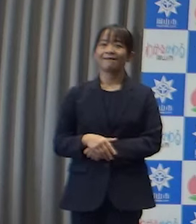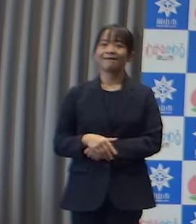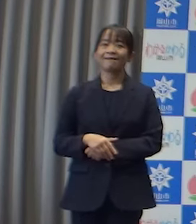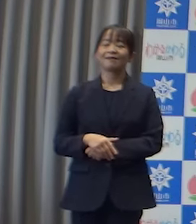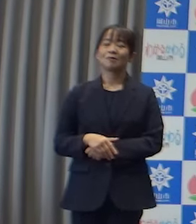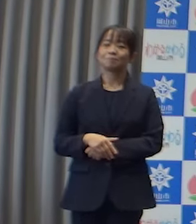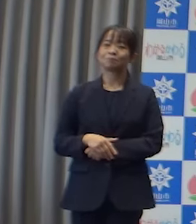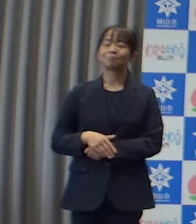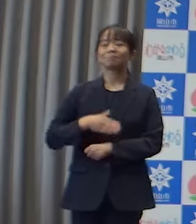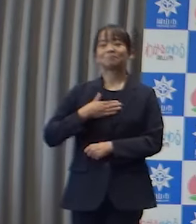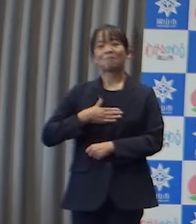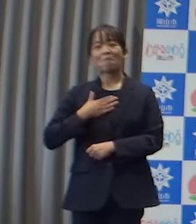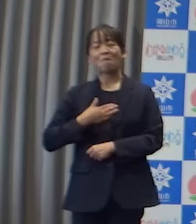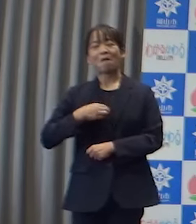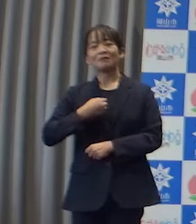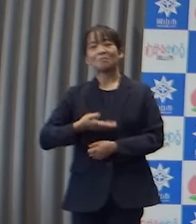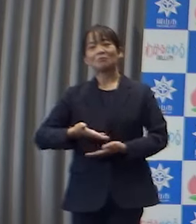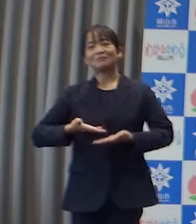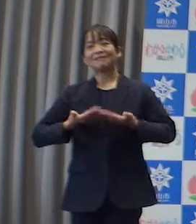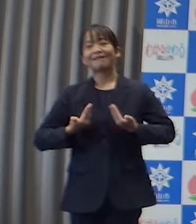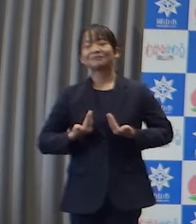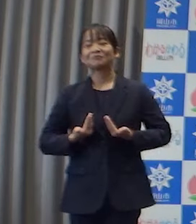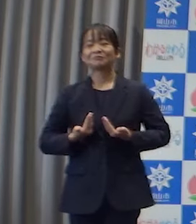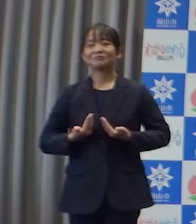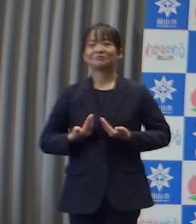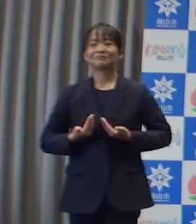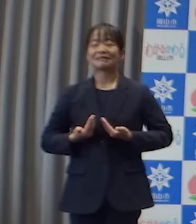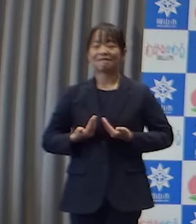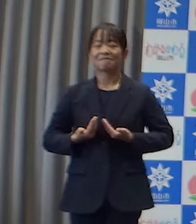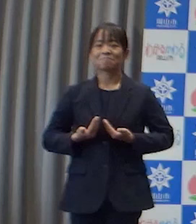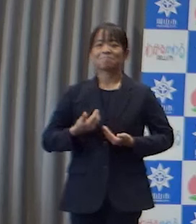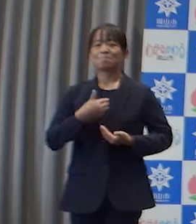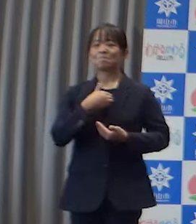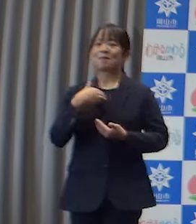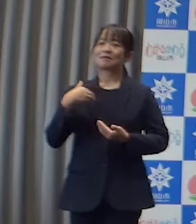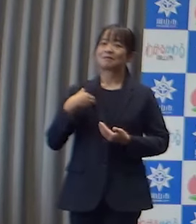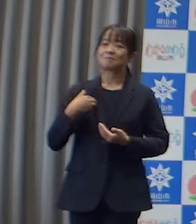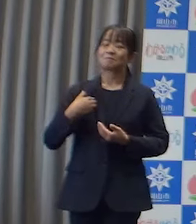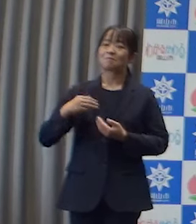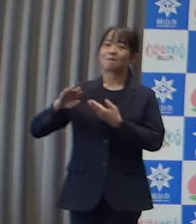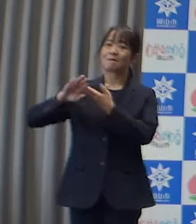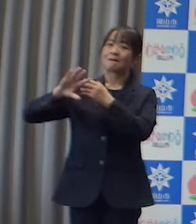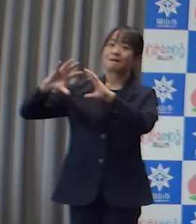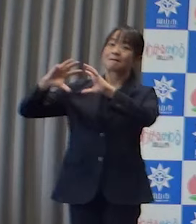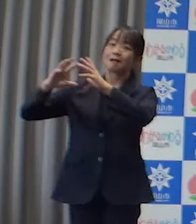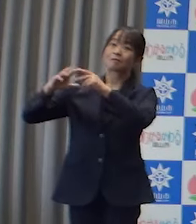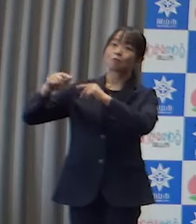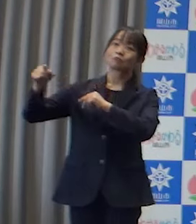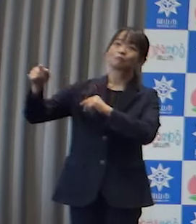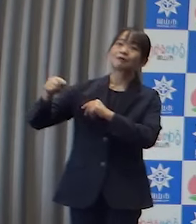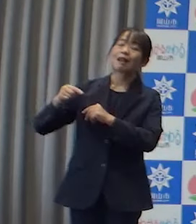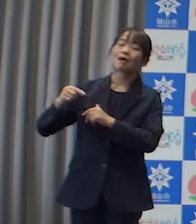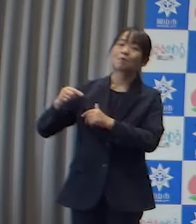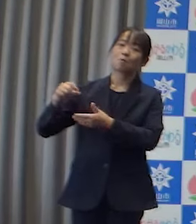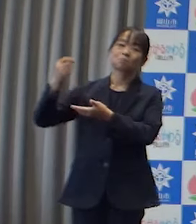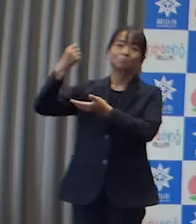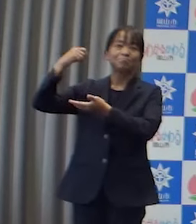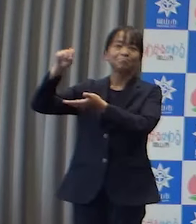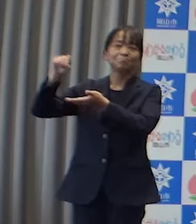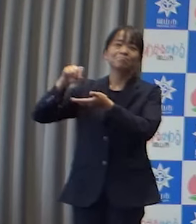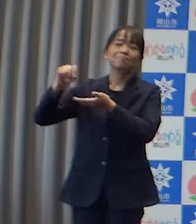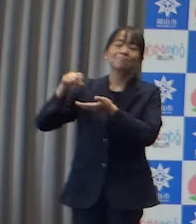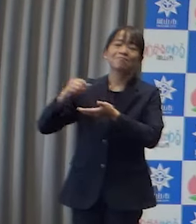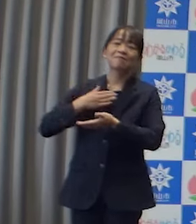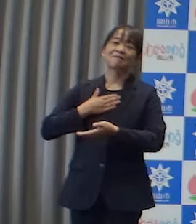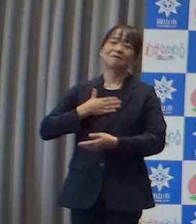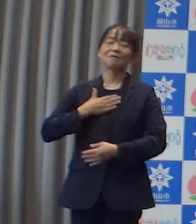き、彼らからも温かい心をいただいたところでありますが、そういう面